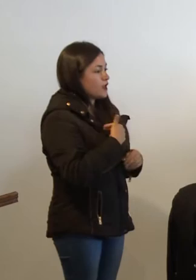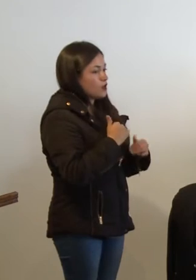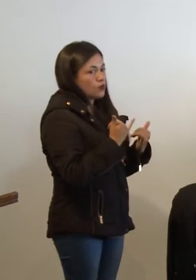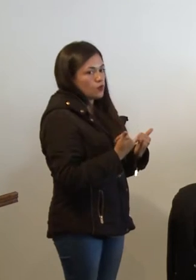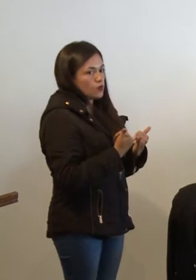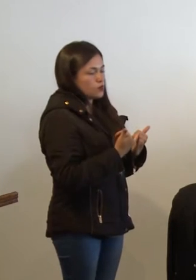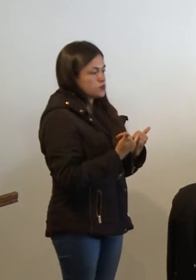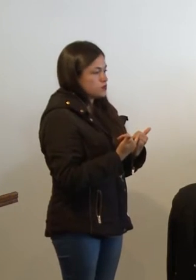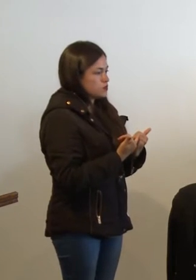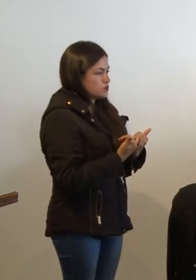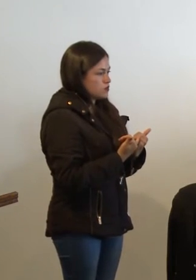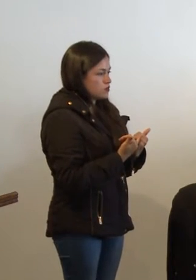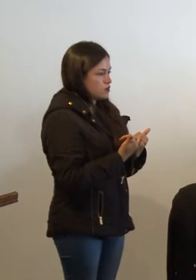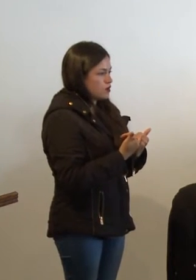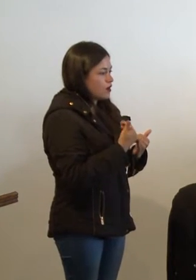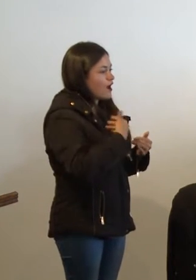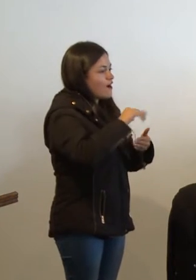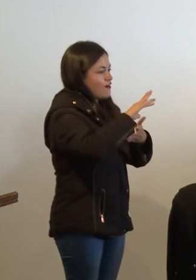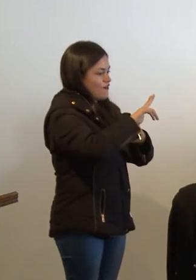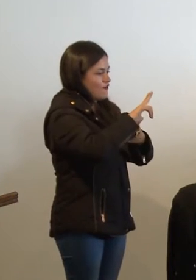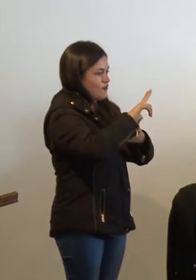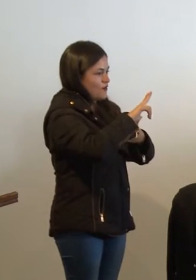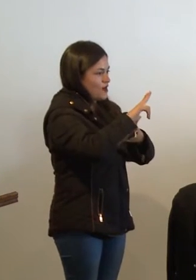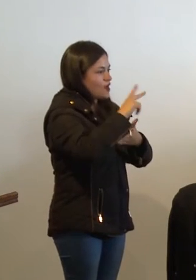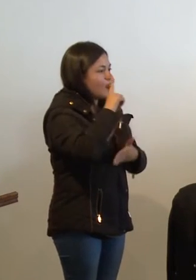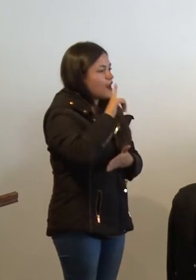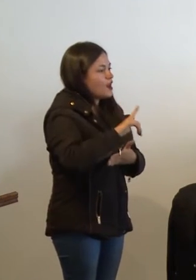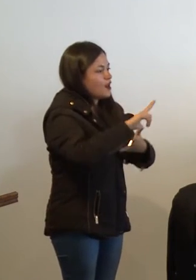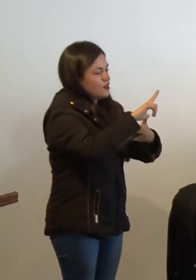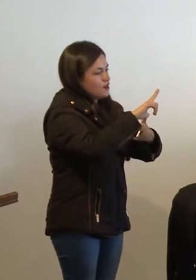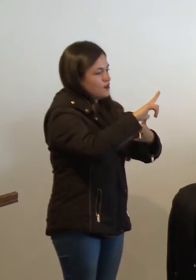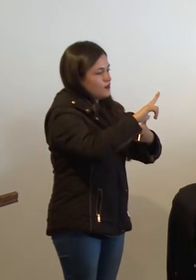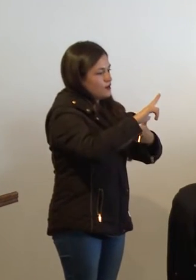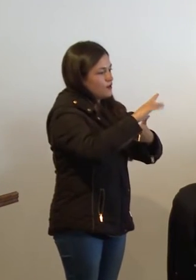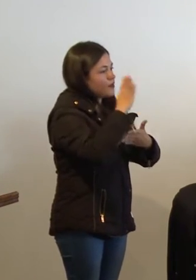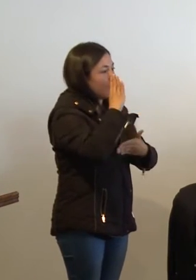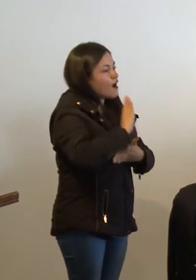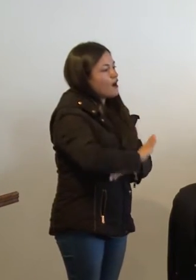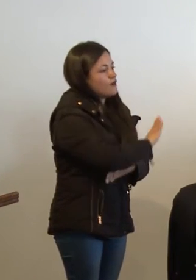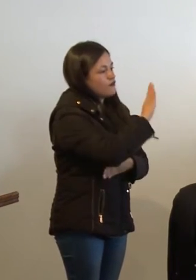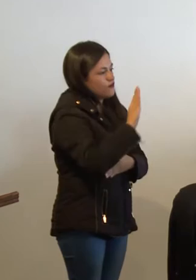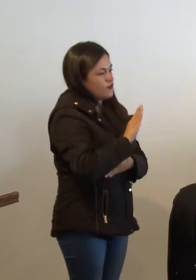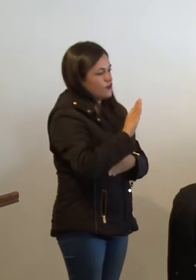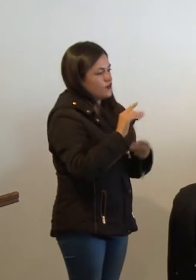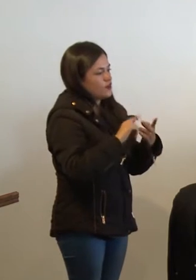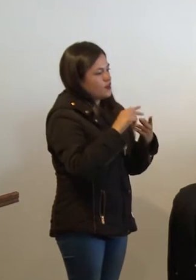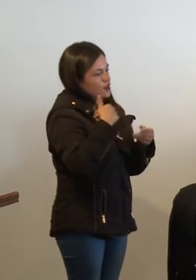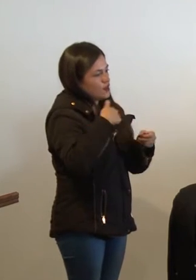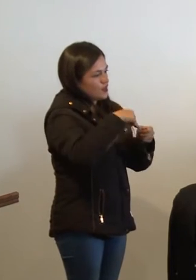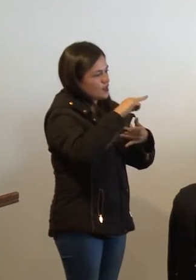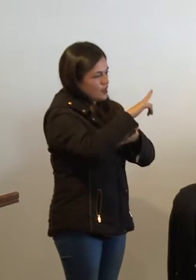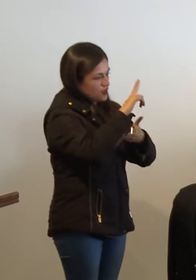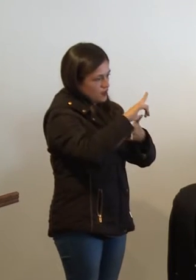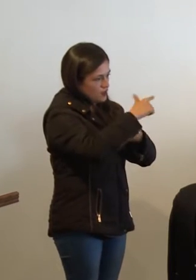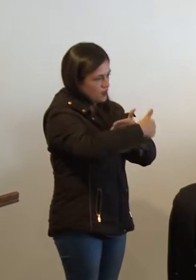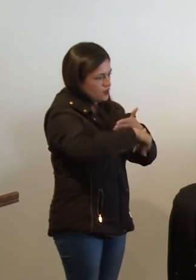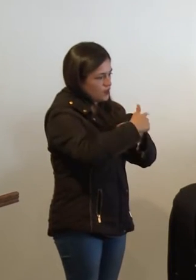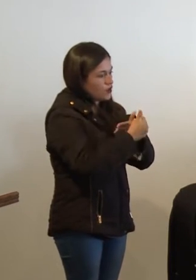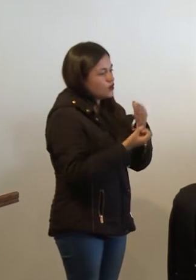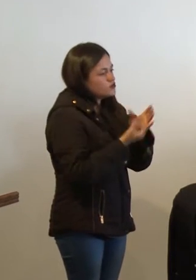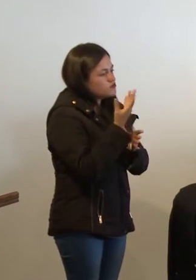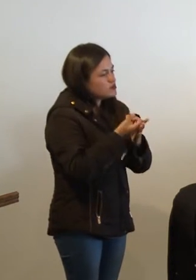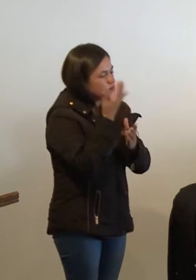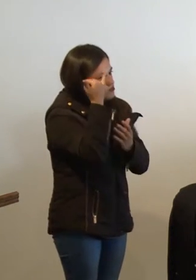nuestra Amerindia, Afroamérica, Latinoamérica, a partir de los dolores y las esperanzas que signan